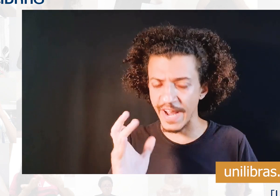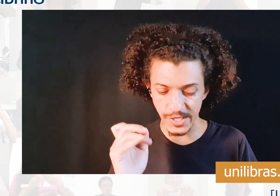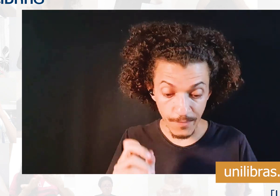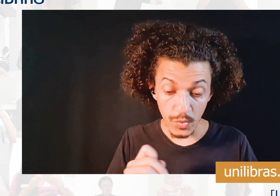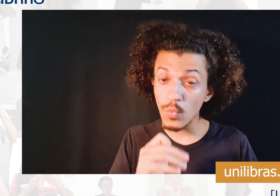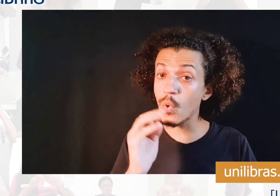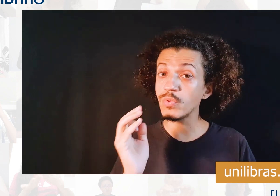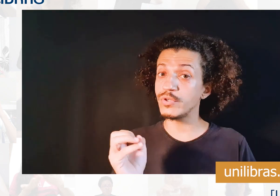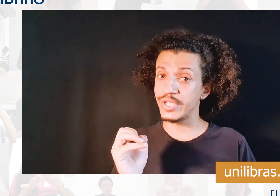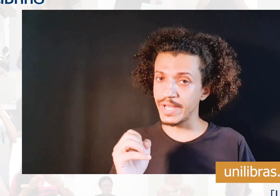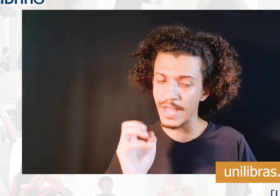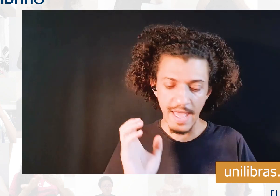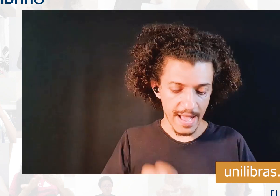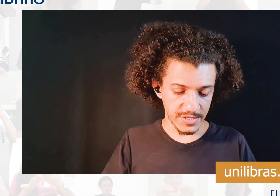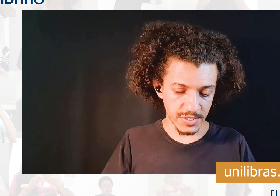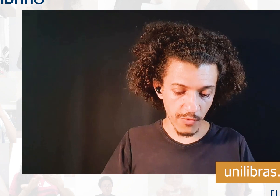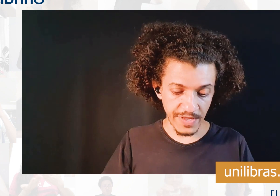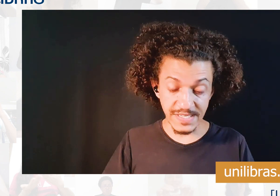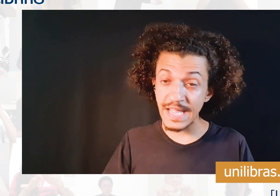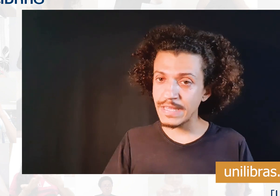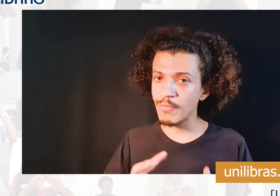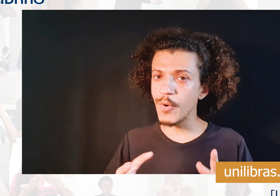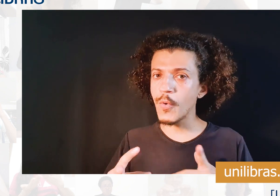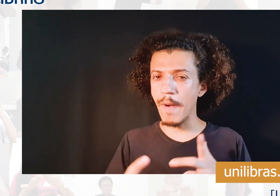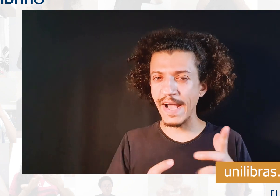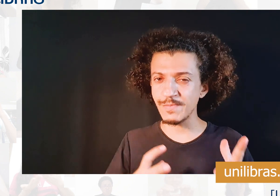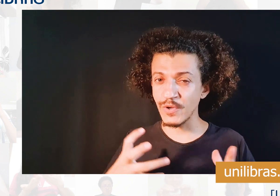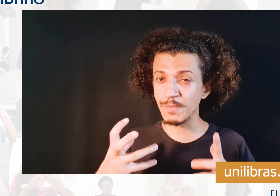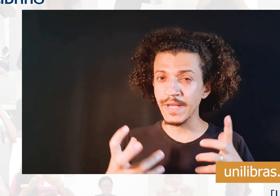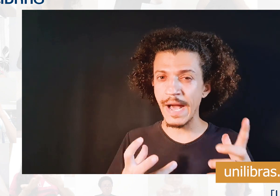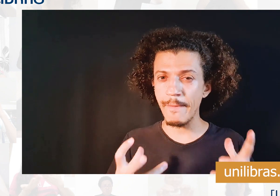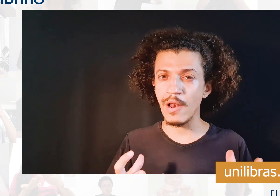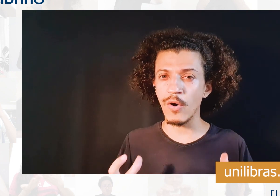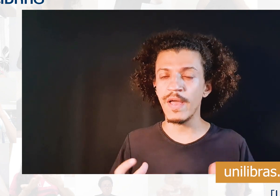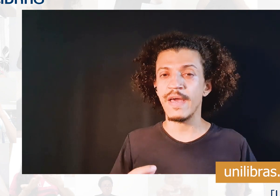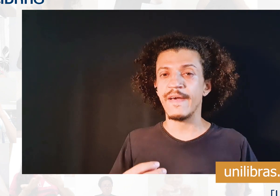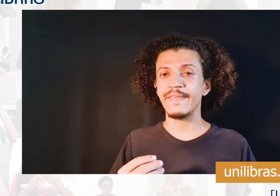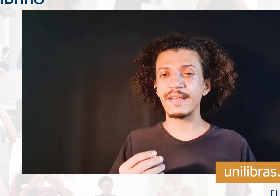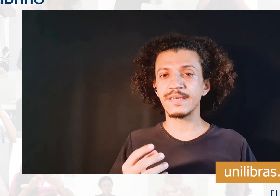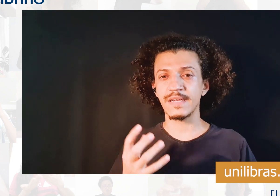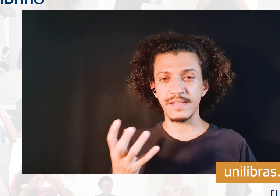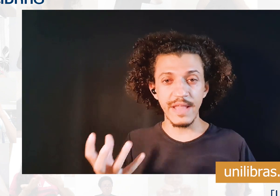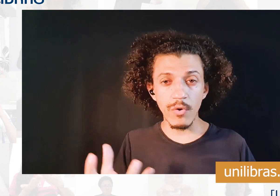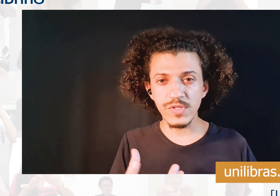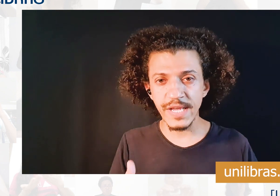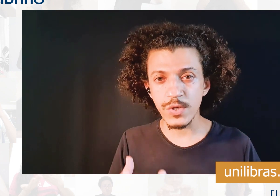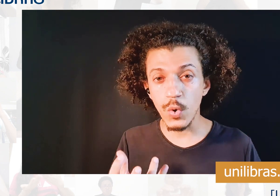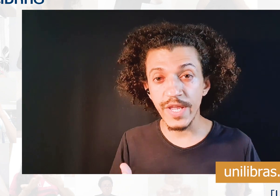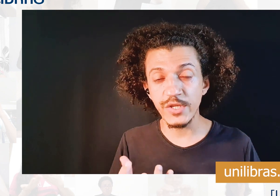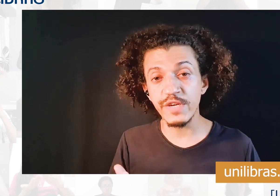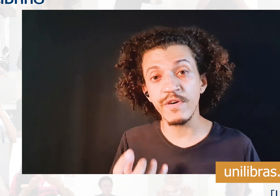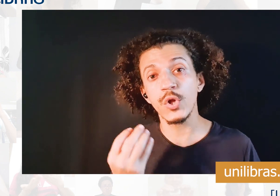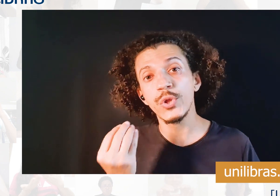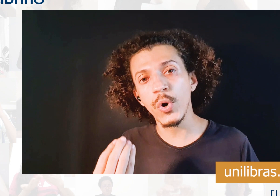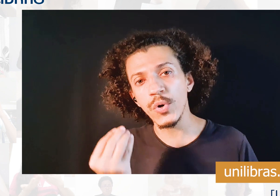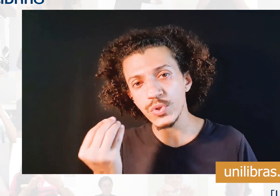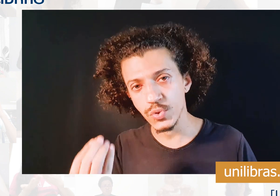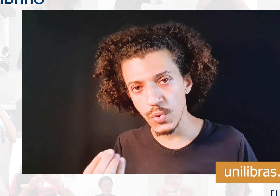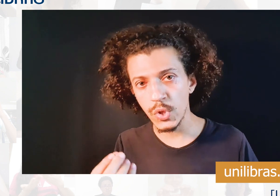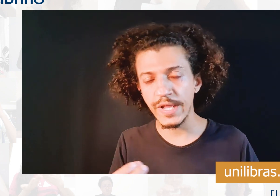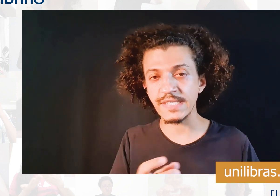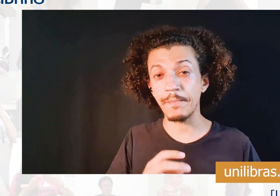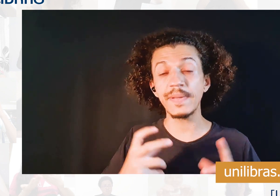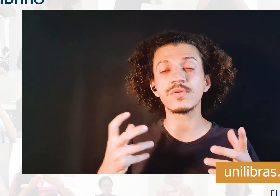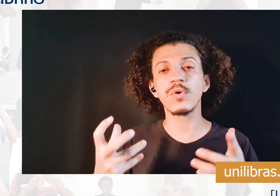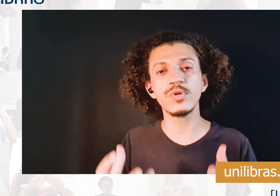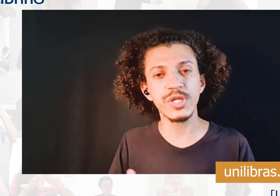forma diferente. Um outro dia, a gente talvez entre um pouco mais para eu explicar melhor dessa neurociência cognitiva do